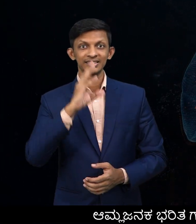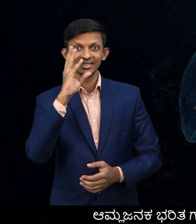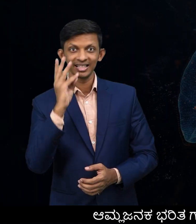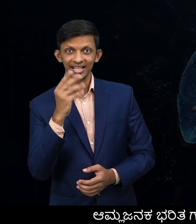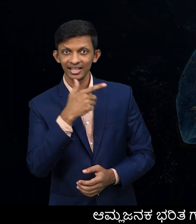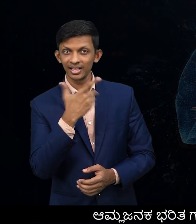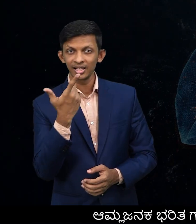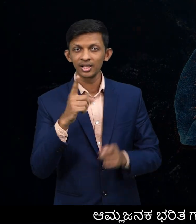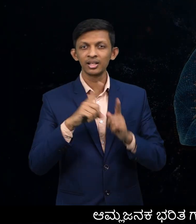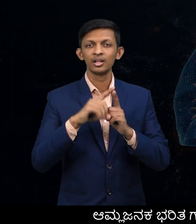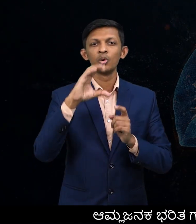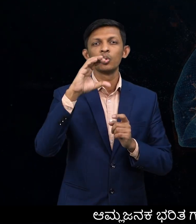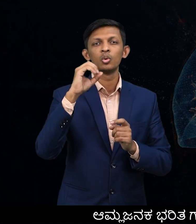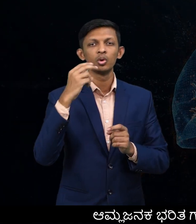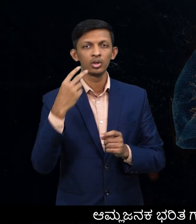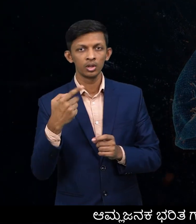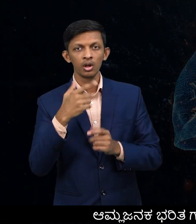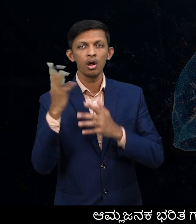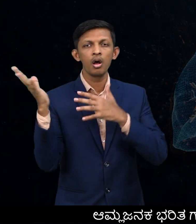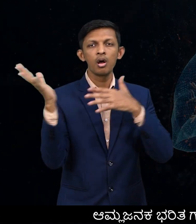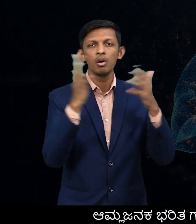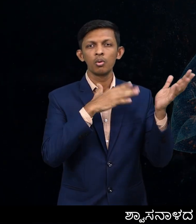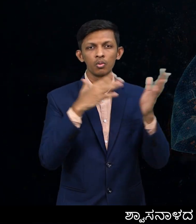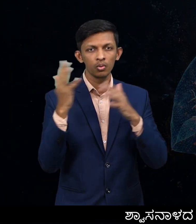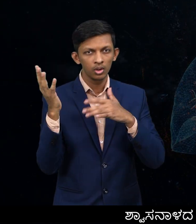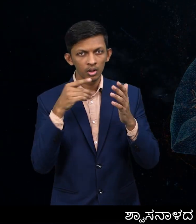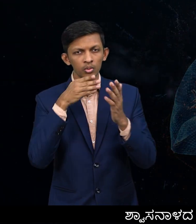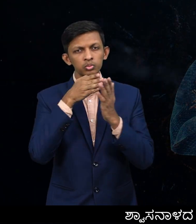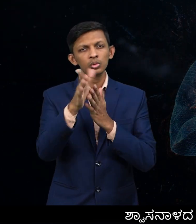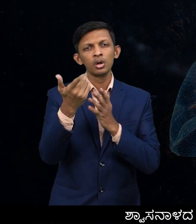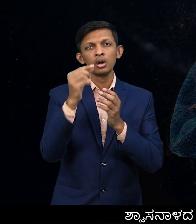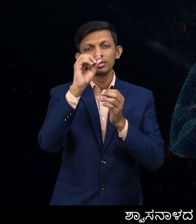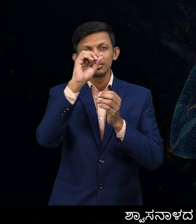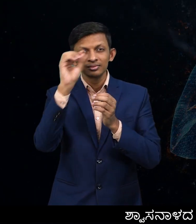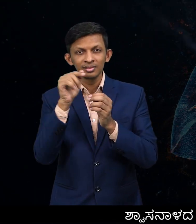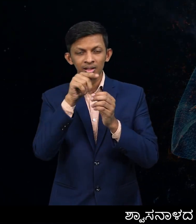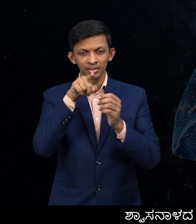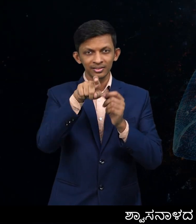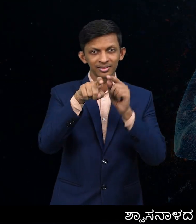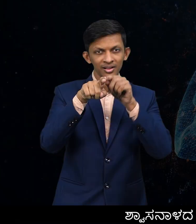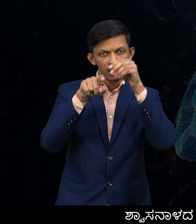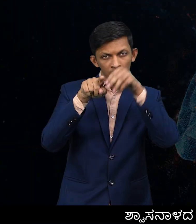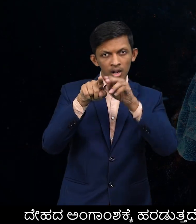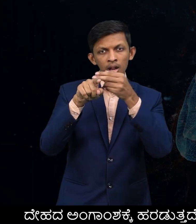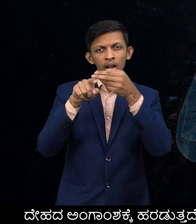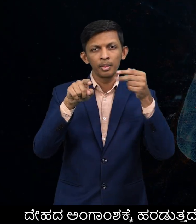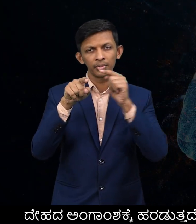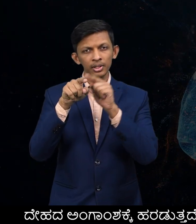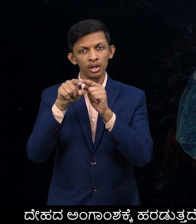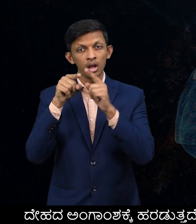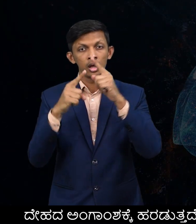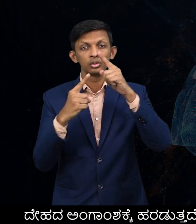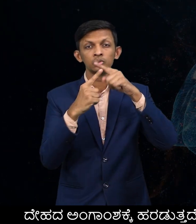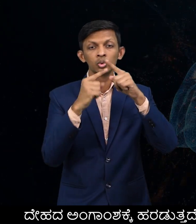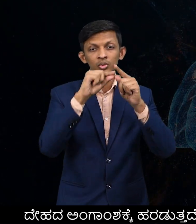ಆಮ್ಲಜನಕ ಭರಿತ ಗಾಳಿಯು ಉಸಿರಾಟದ ಮೂಲಕ ಶ್ವಾಸನಾಳದ ಕೊಳವೆಗಳಿಗೆ ನುಗ್ಗುತ್ತದೆ, ದೇಹದ ಅಂಗಾಂಶಕ್ಕೆ